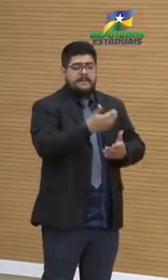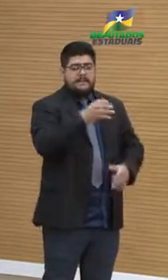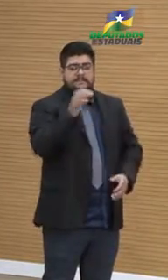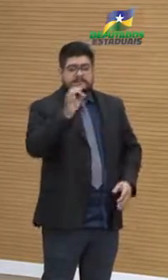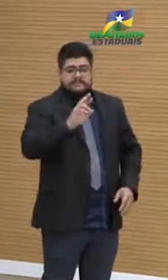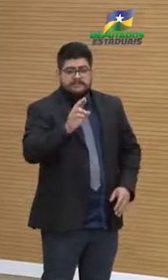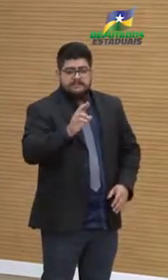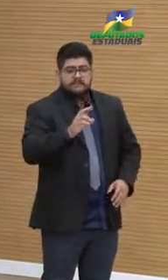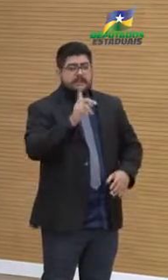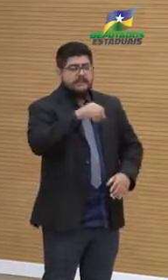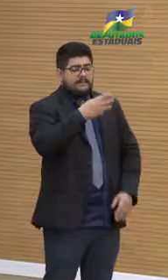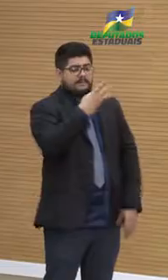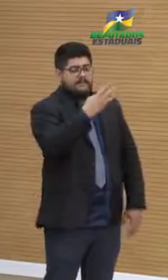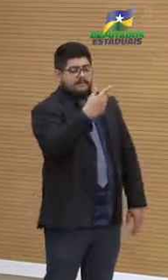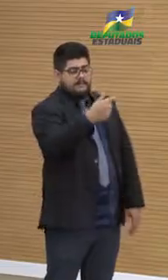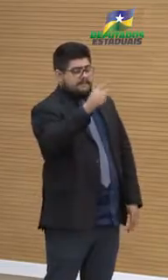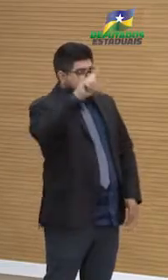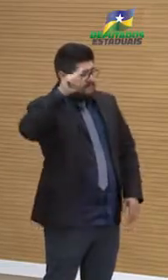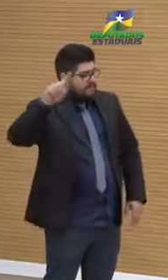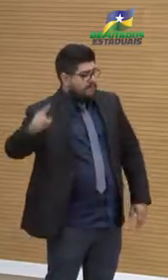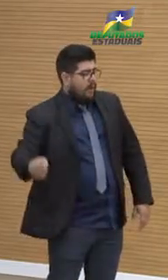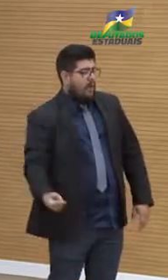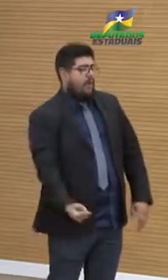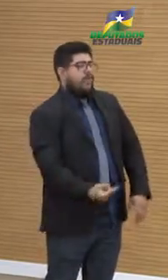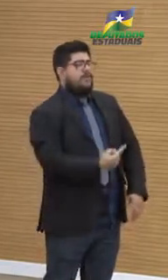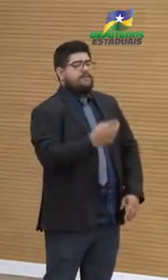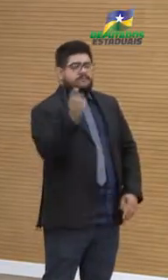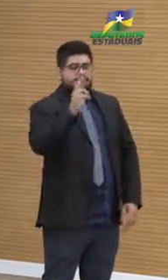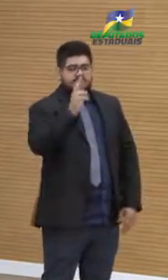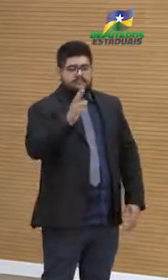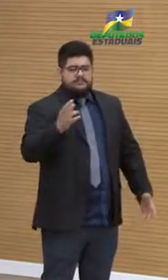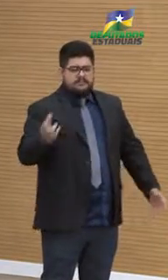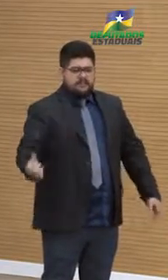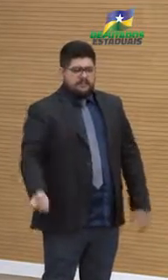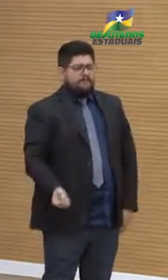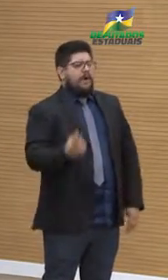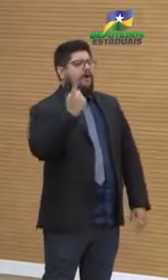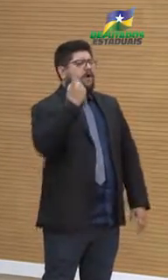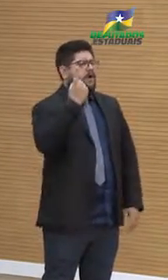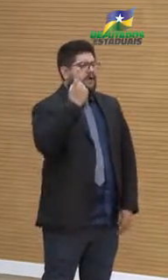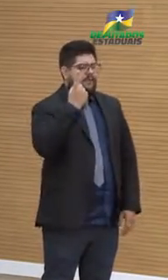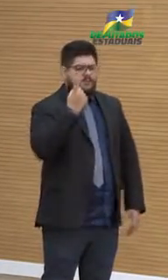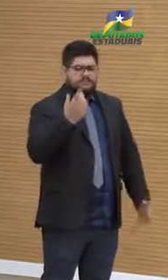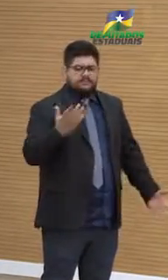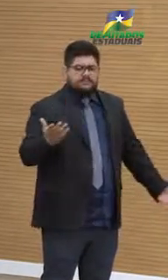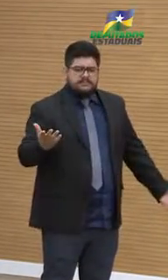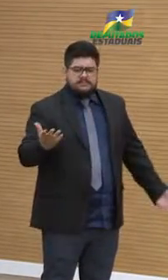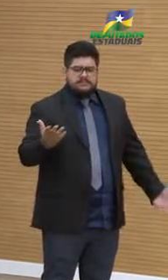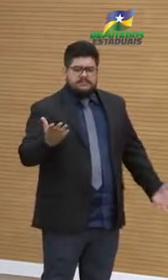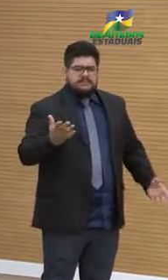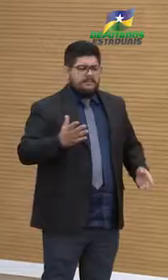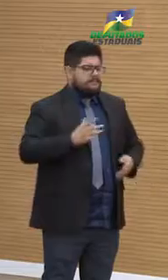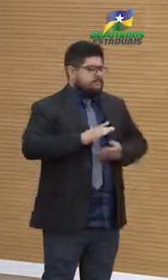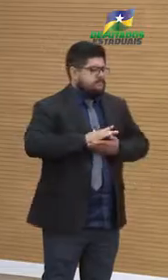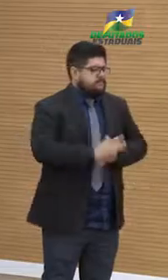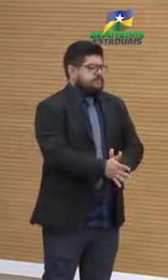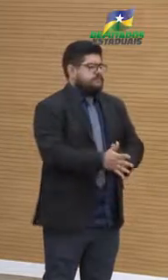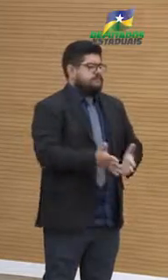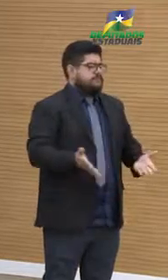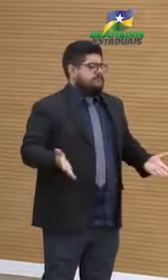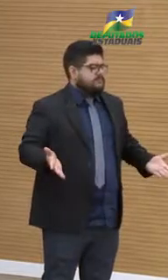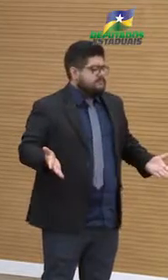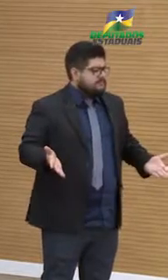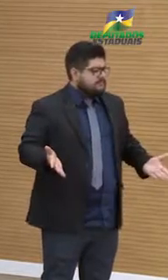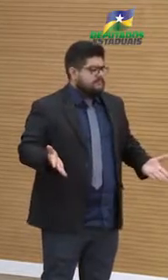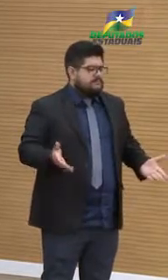de R$47 milhões. É discrepante, é ultrajante, é uma sacanagem, perdão da palavra.